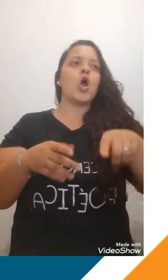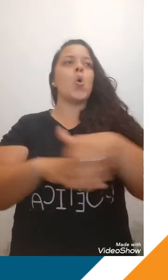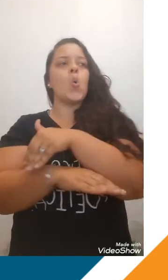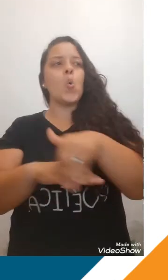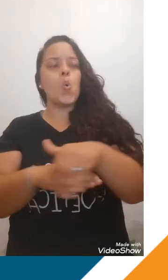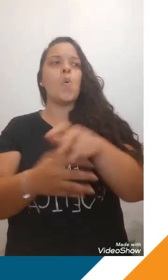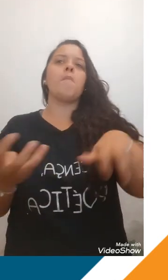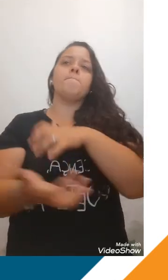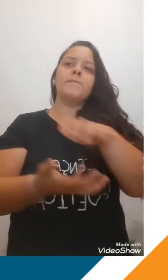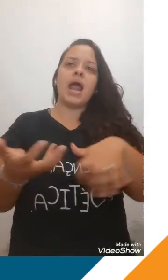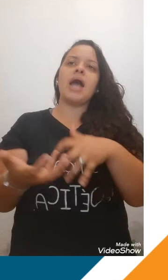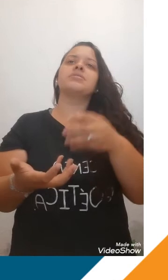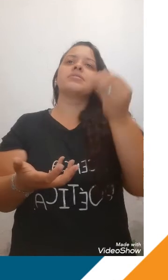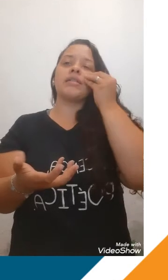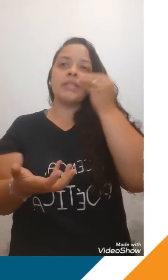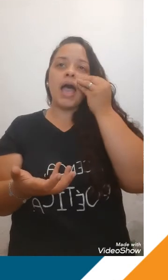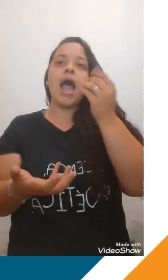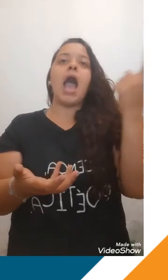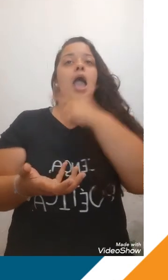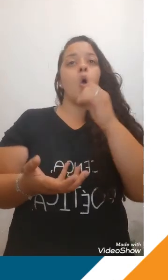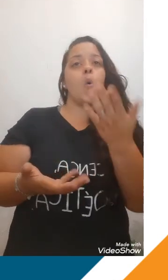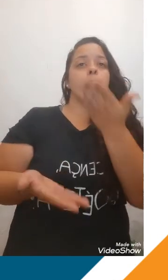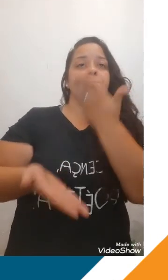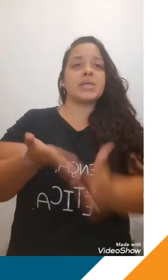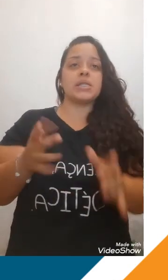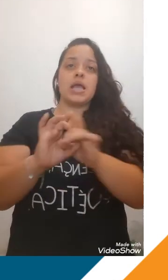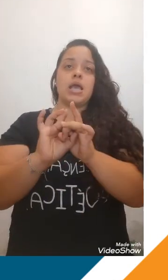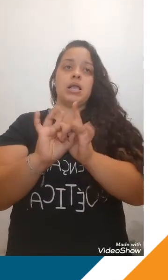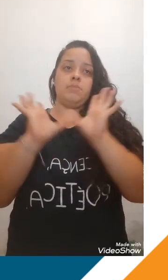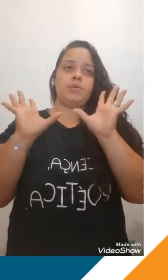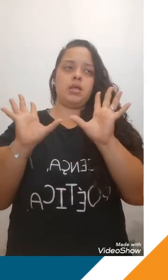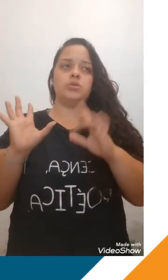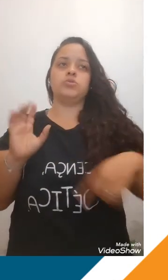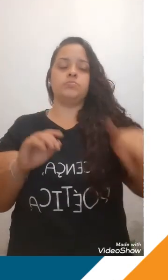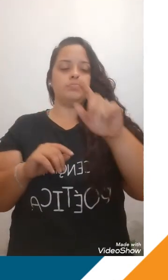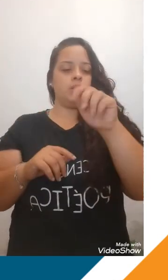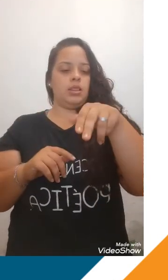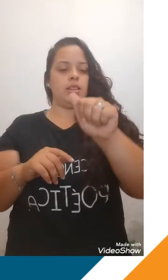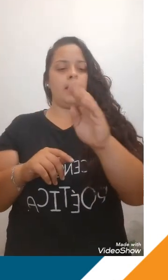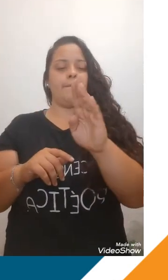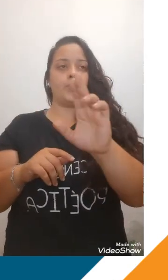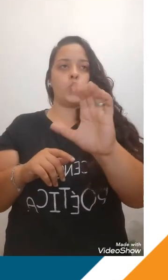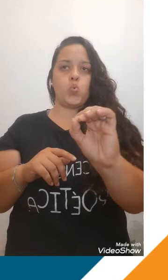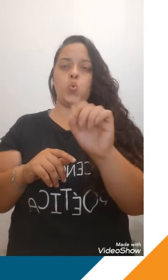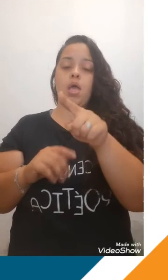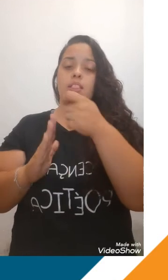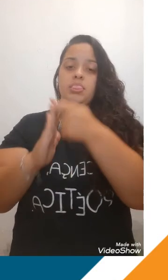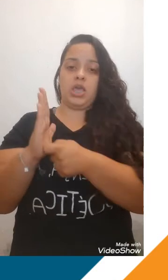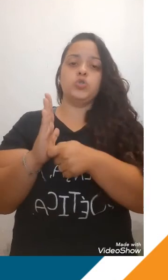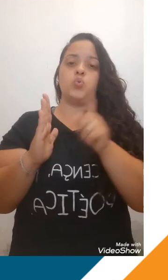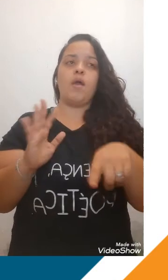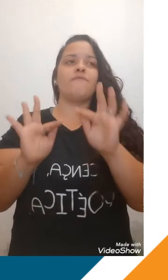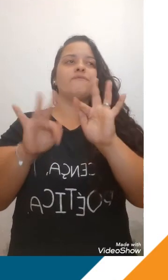da liberdade. Joaquim Nabuco, O Abolicionismo, 1883. Ora, é um texto, então, do final do